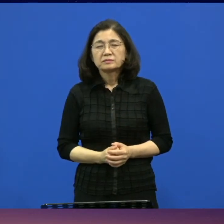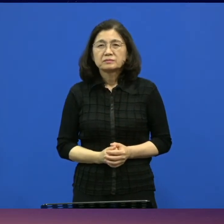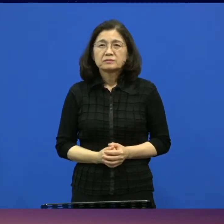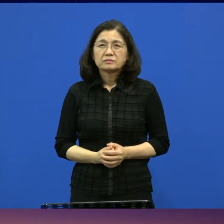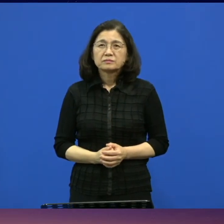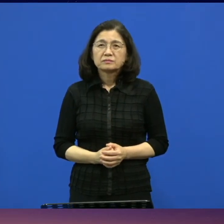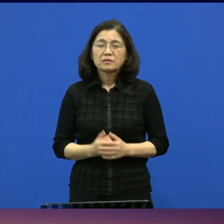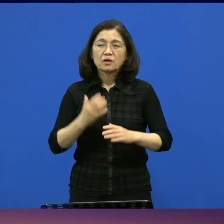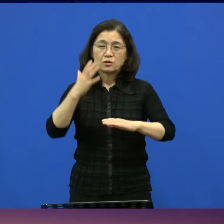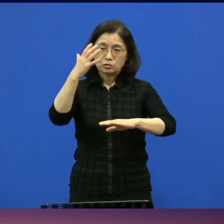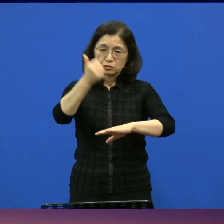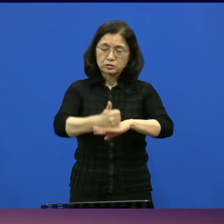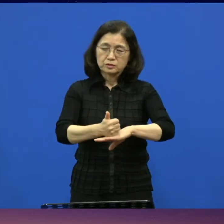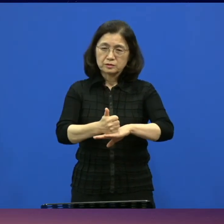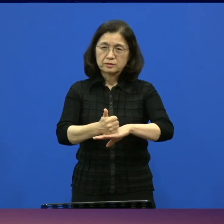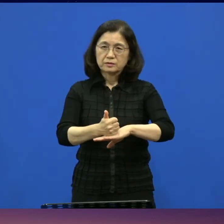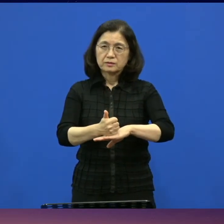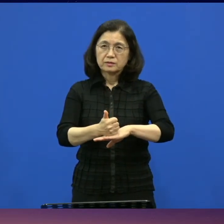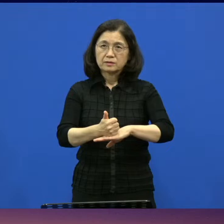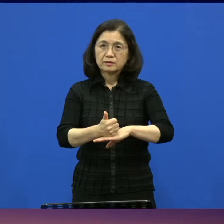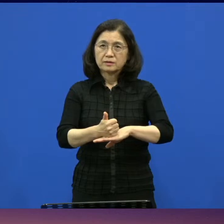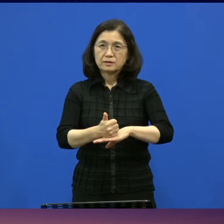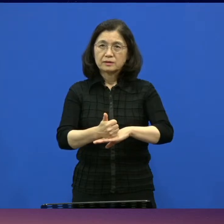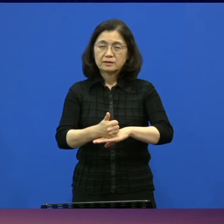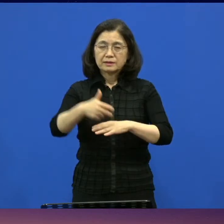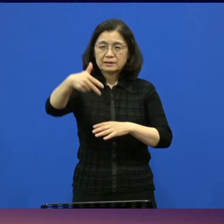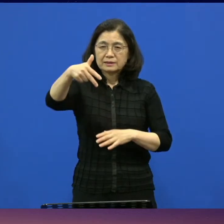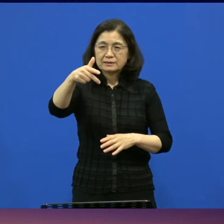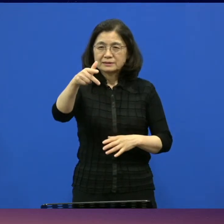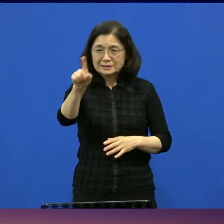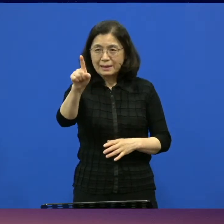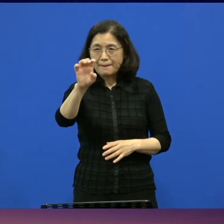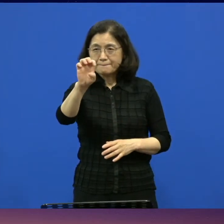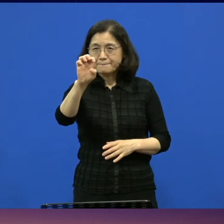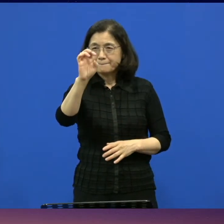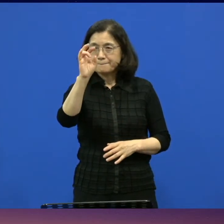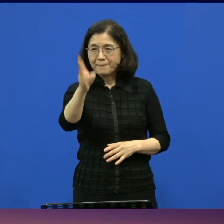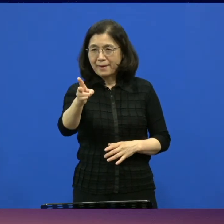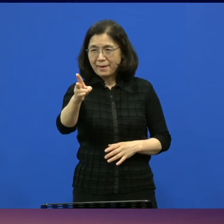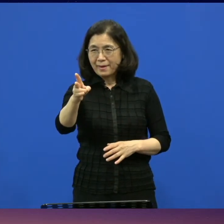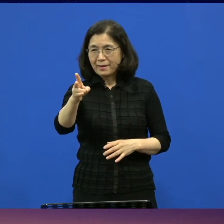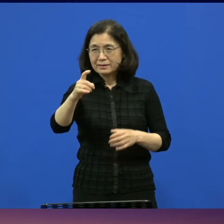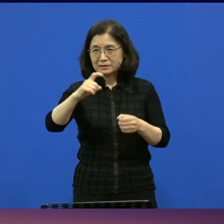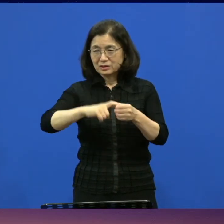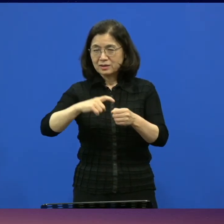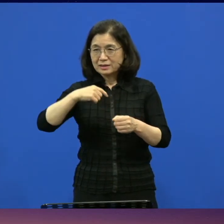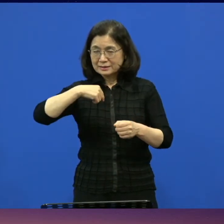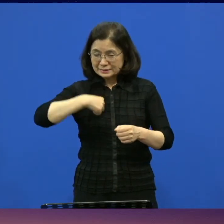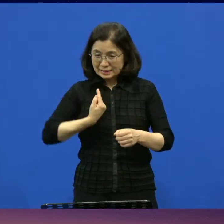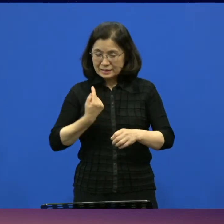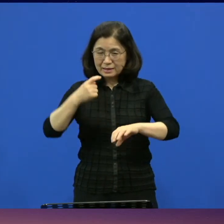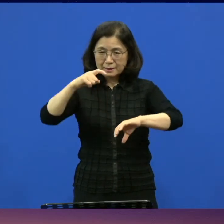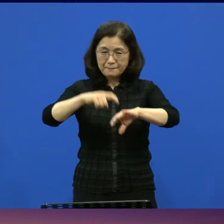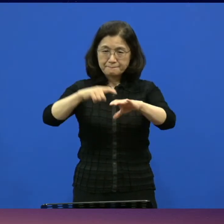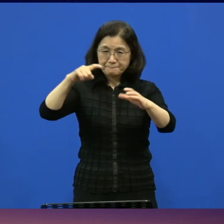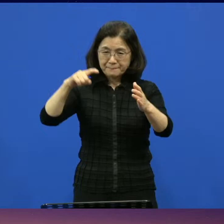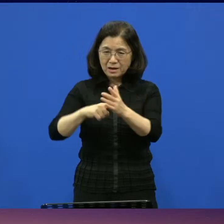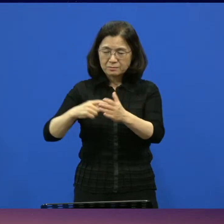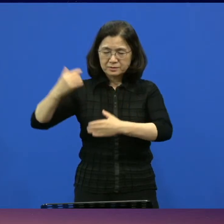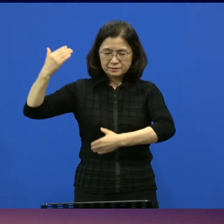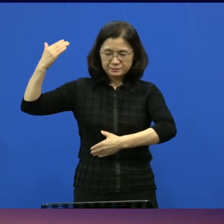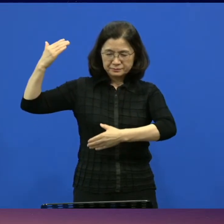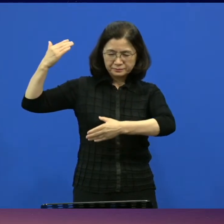그래서 결국 어때요? 자폐적 삶이에요. 자폐적 삶. 자신의 마음을 누구에게도 열지 않는 겁니다. 그래서